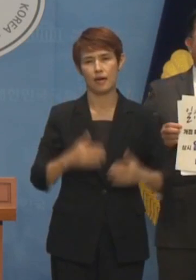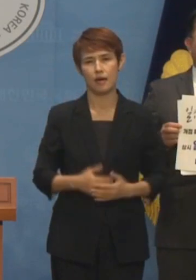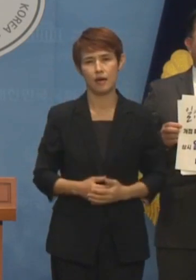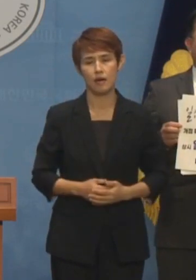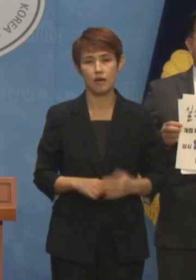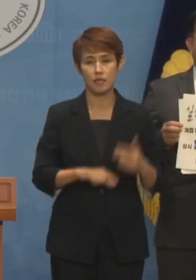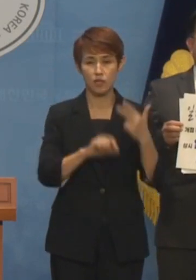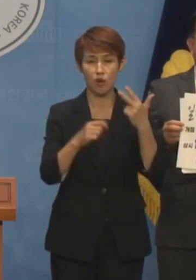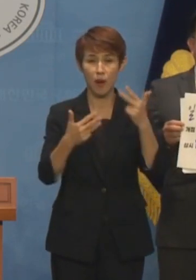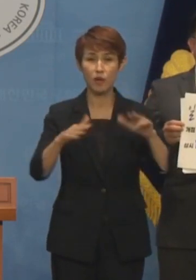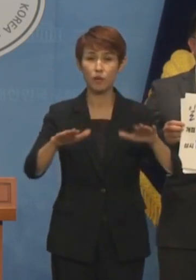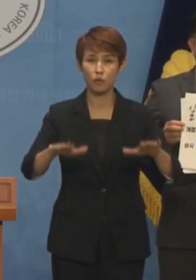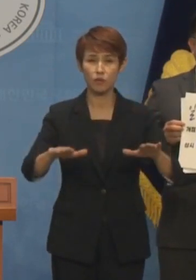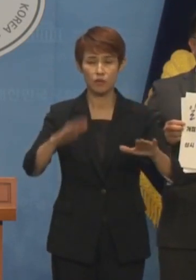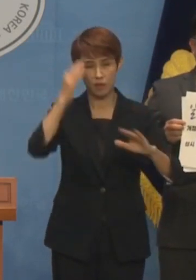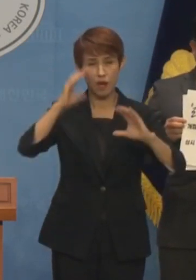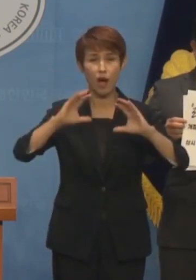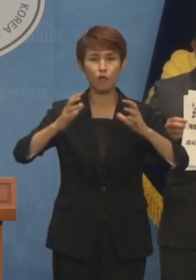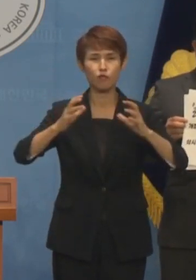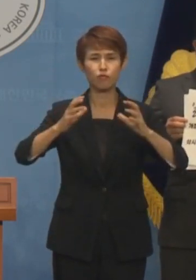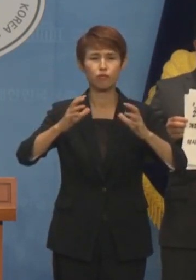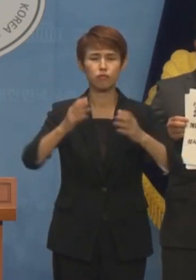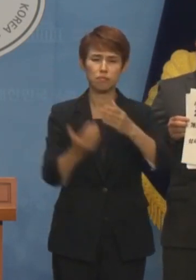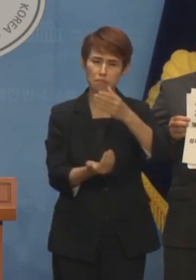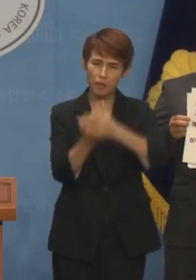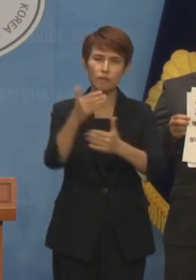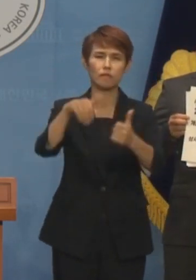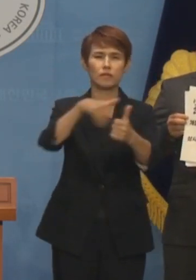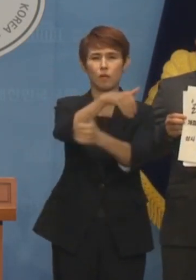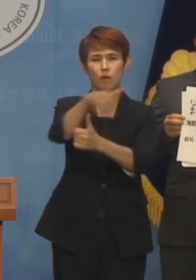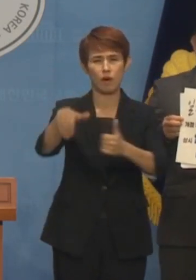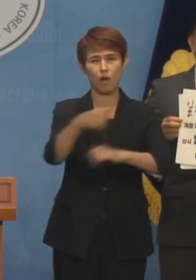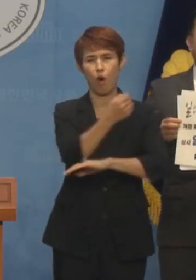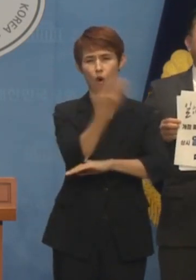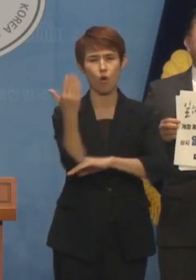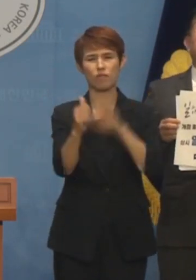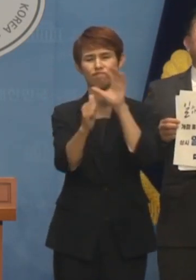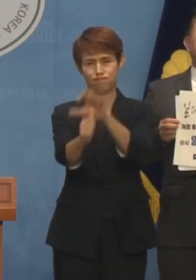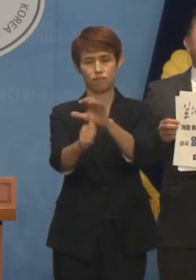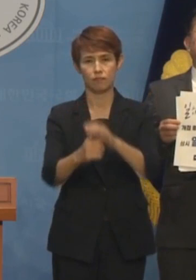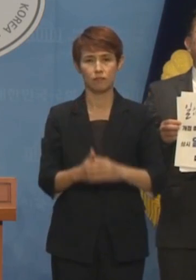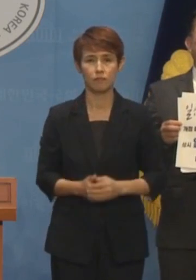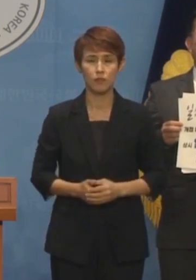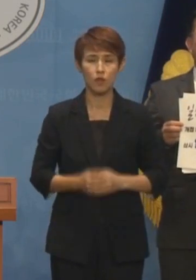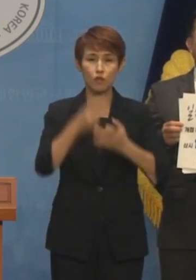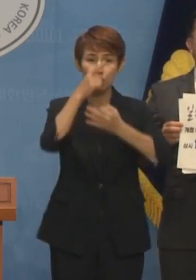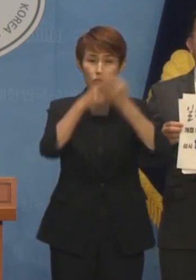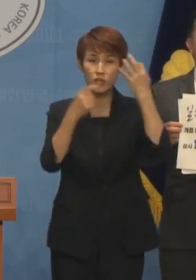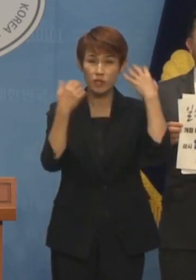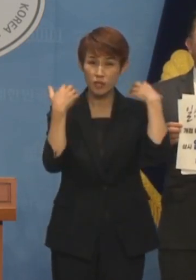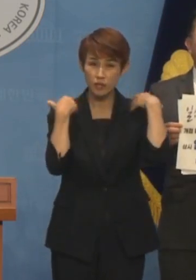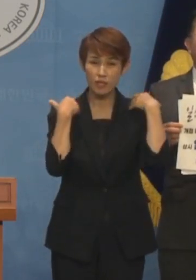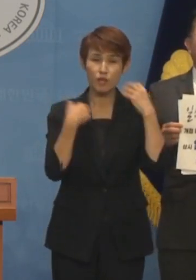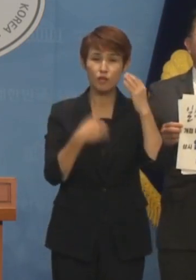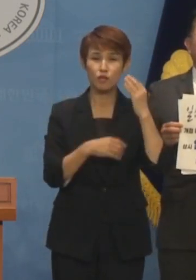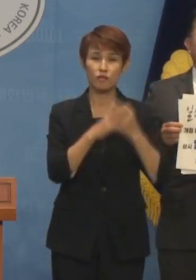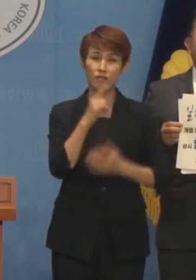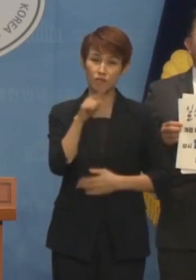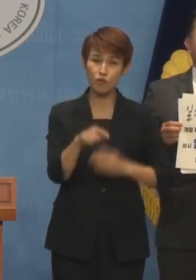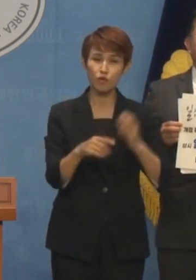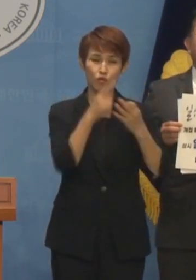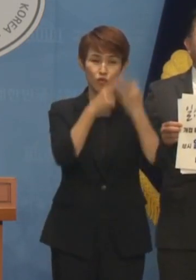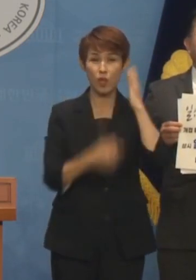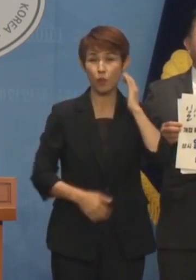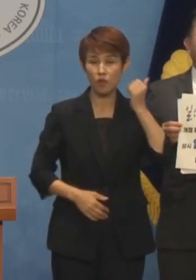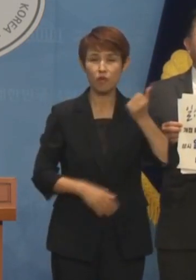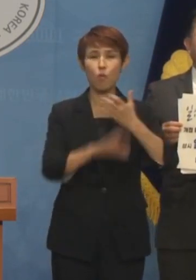현재 우리나라 대한민국에서 일어나고 있는 일들입니다. 윤석열 대통령은 이 와중에 또 외교, 안보를 위한